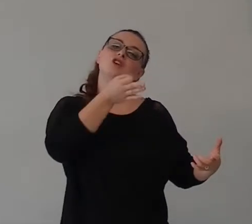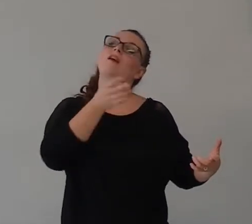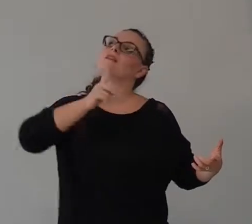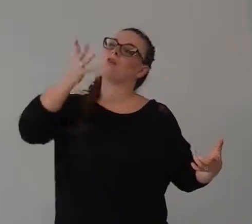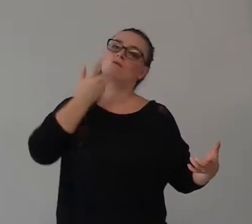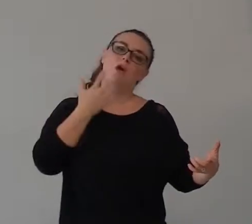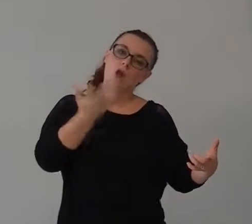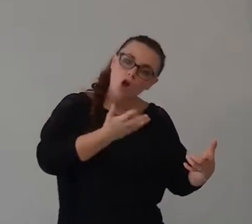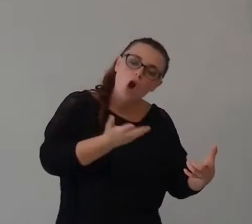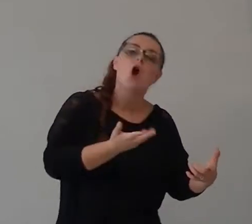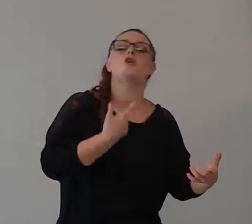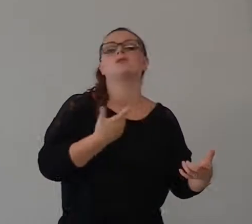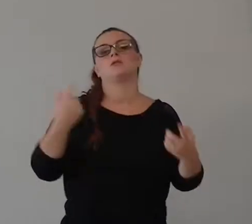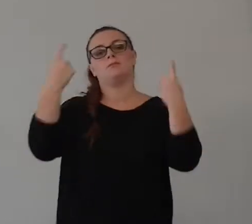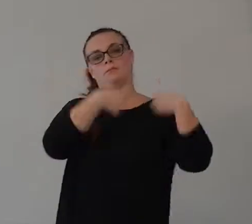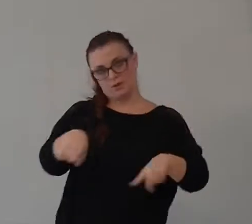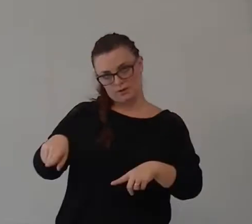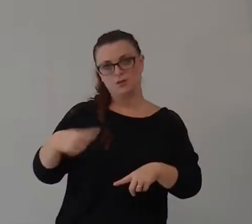c'erano le decime, che era il 10%